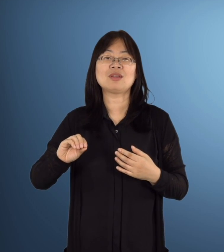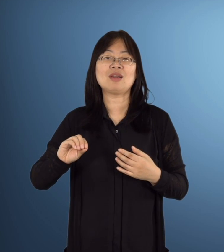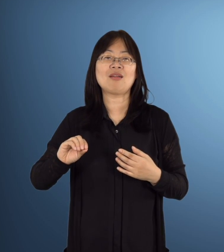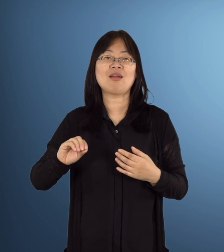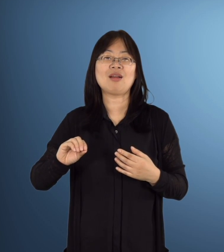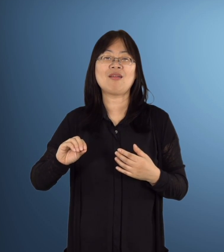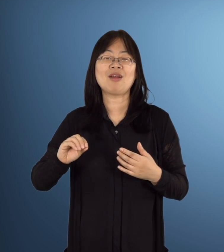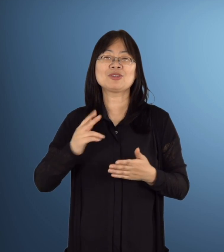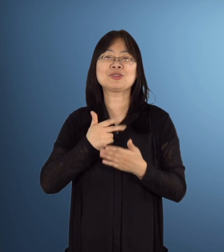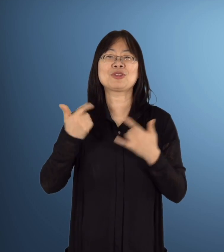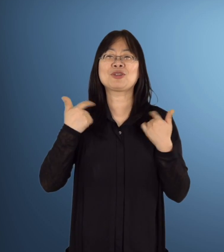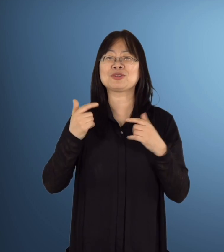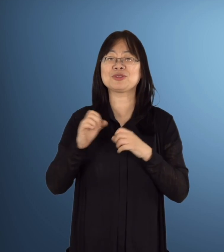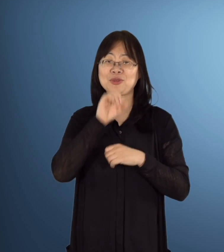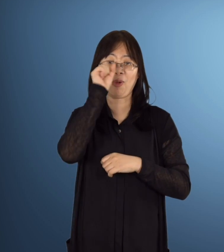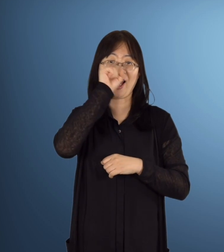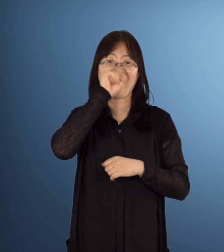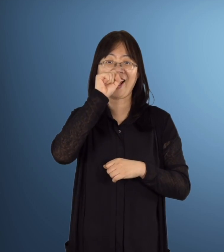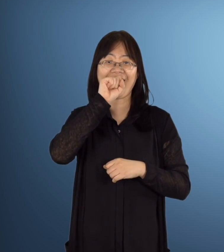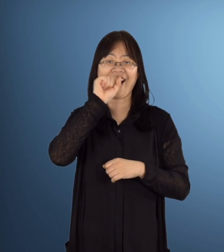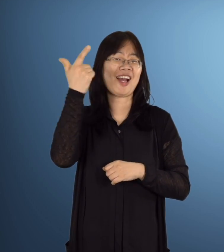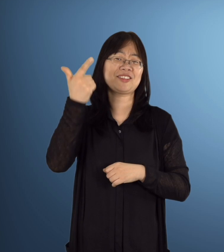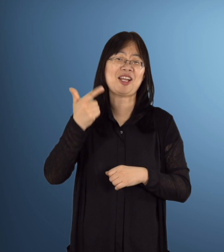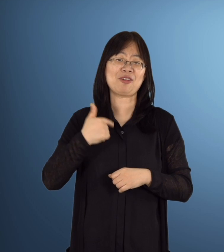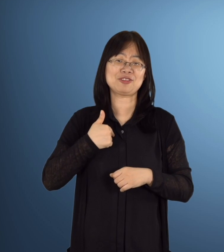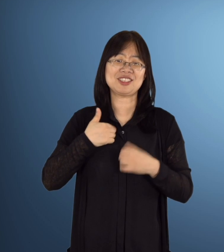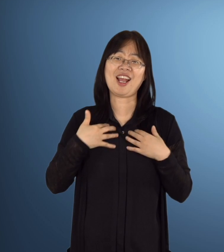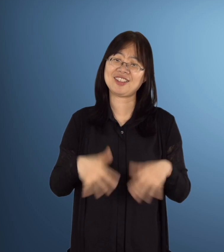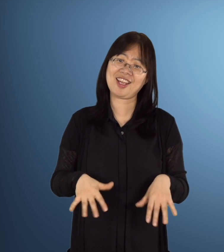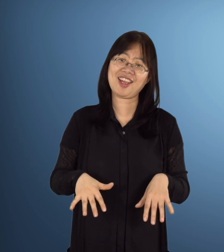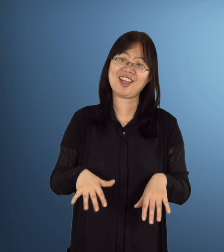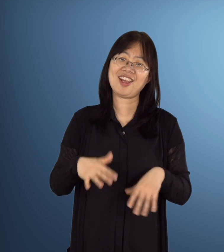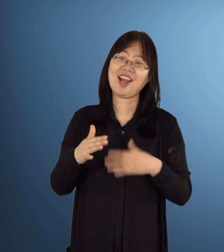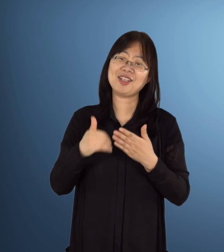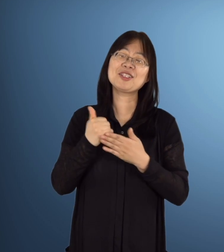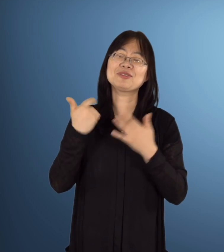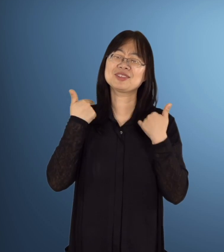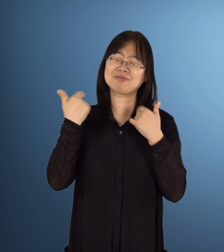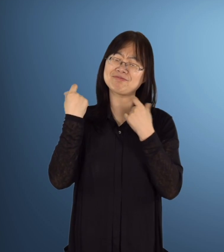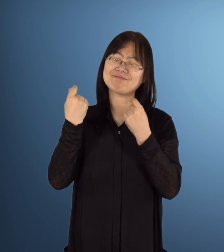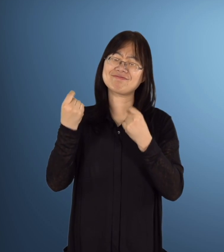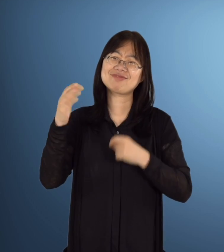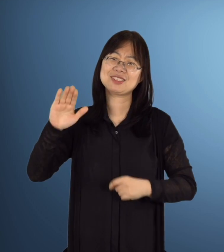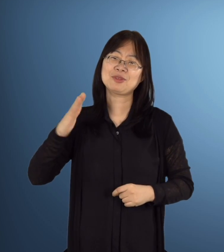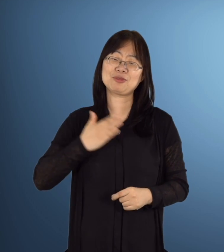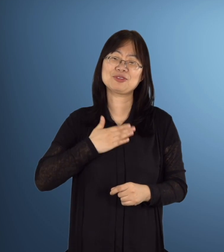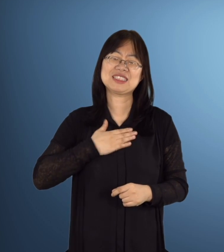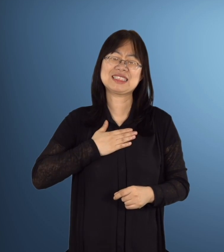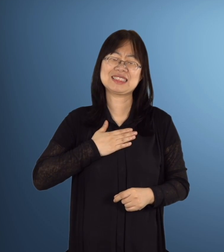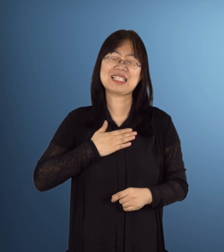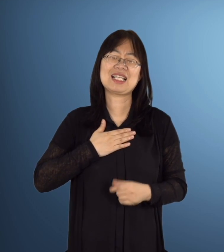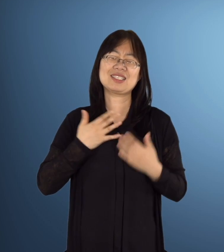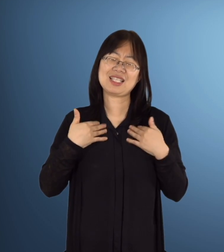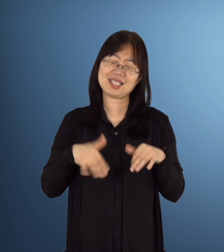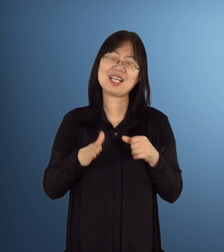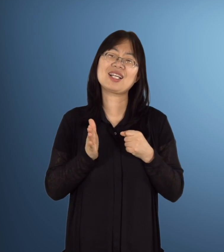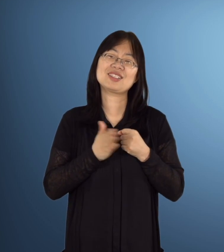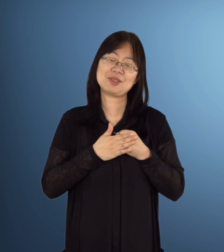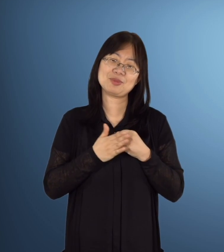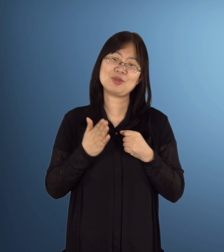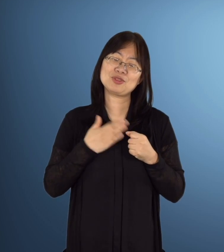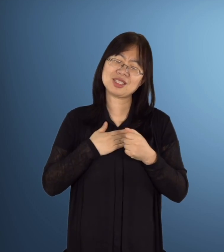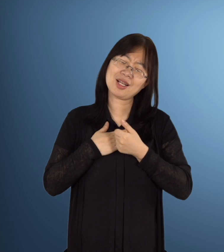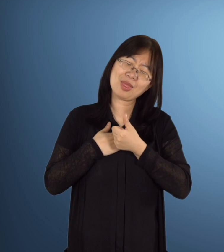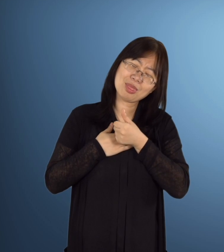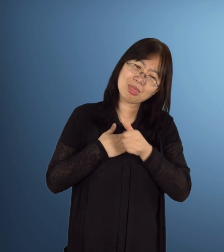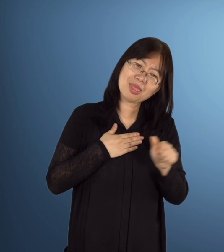늘 좋을 수는 없잖아요. 또 늘 우리가 약하니까. 그분은 늘 일방적이신데 늘 우리가